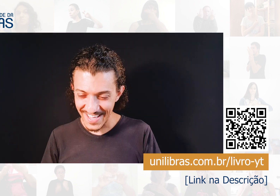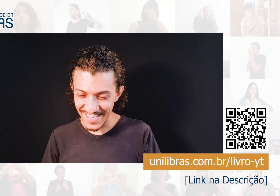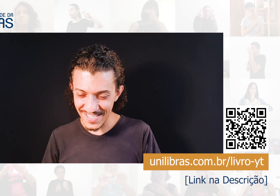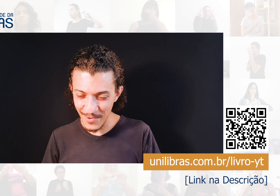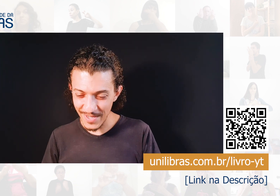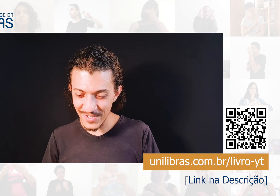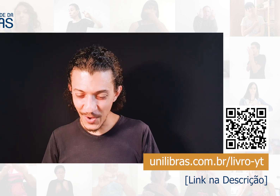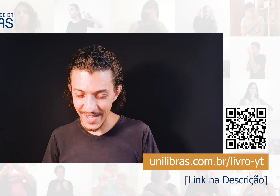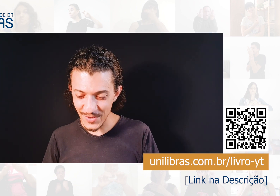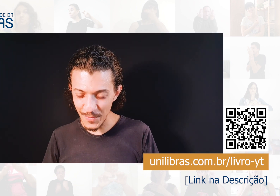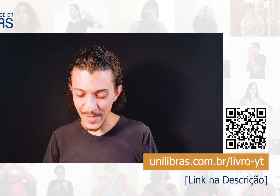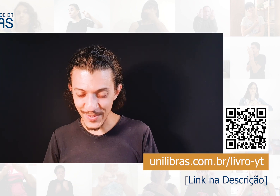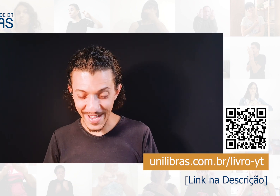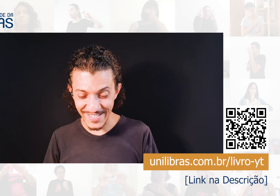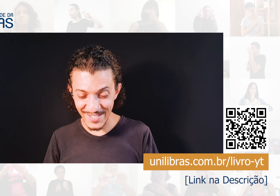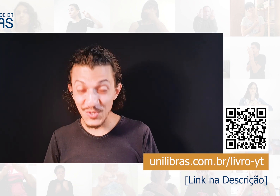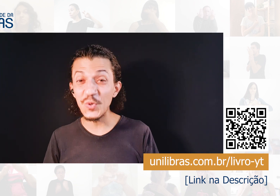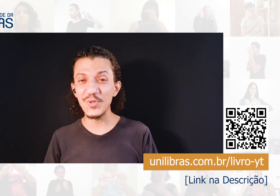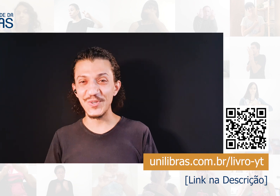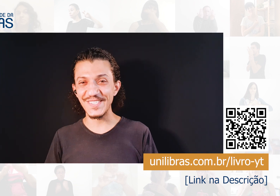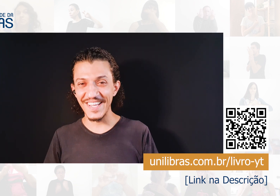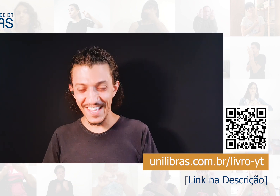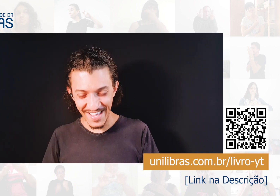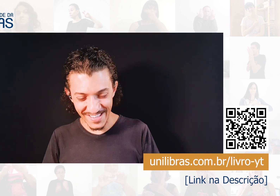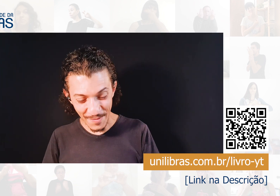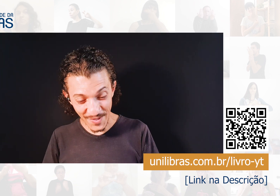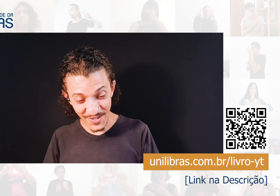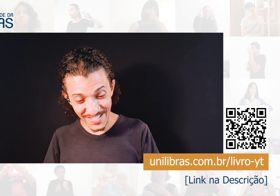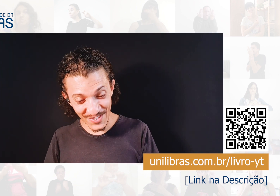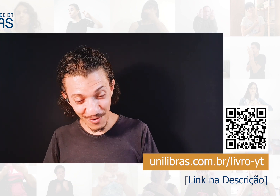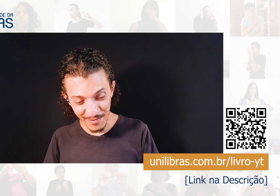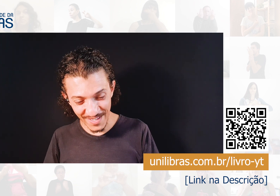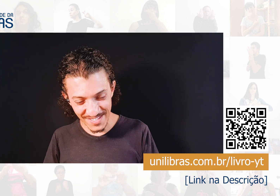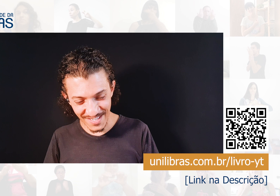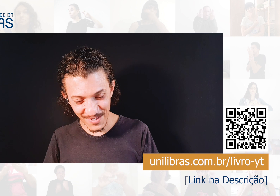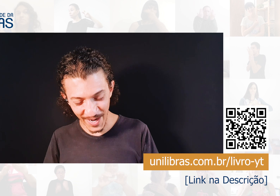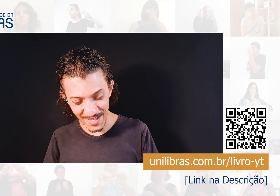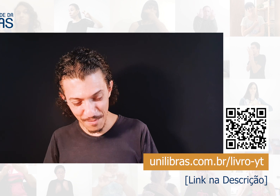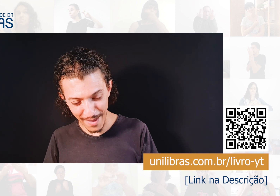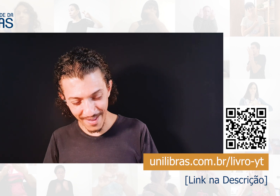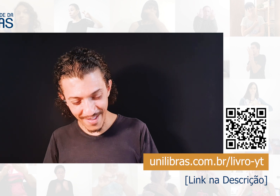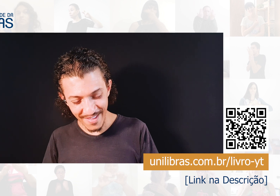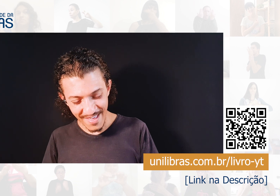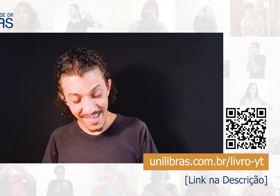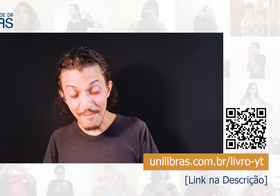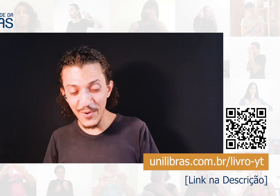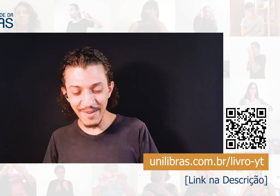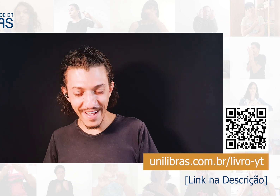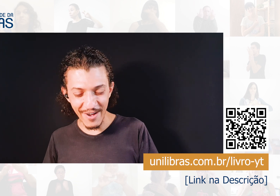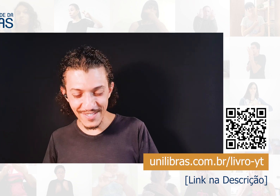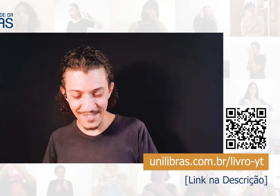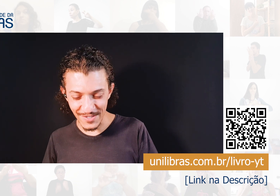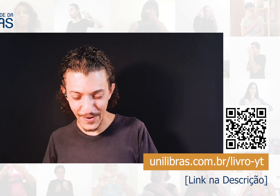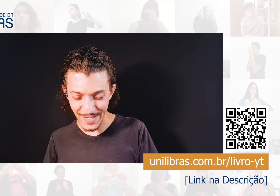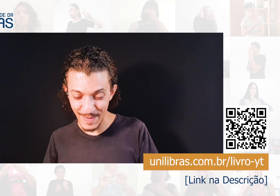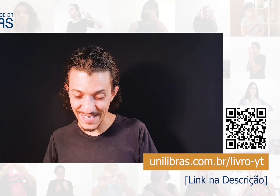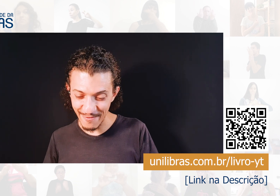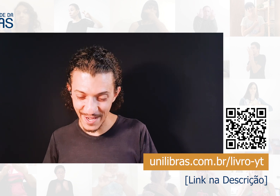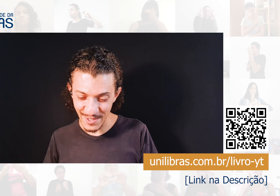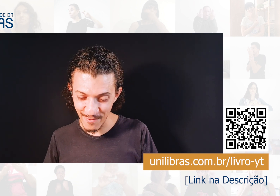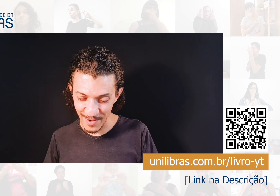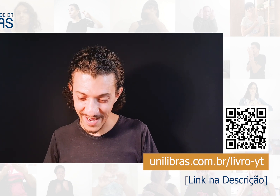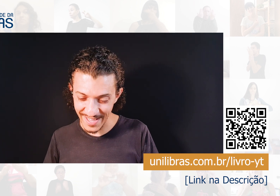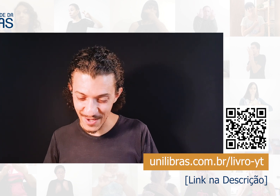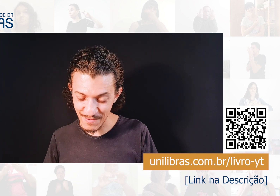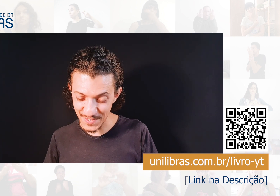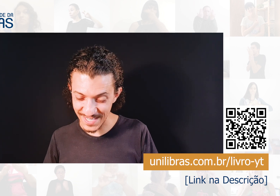legais, que são histórias com personagens surdos. E tem personagens ouvintes na história também. E é muito legal essas histórias, mais à